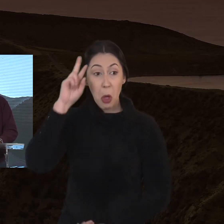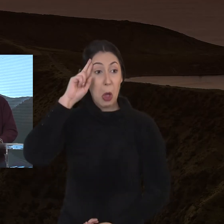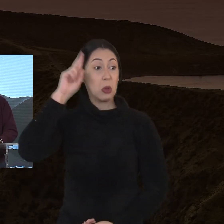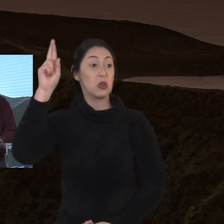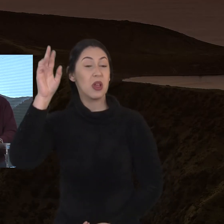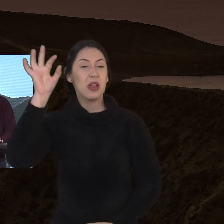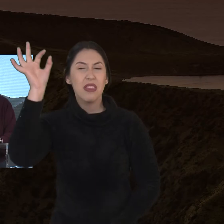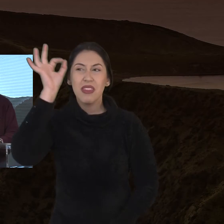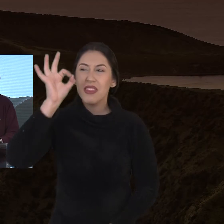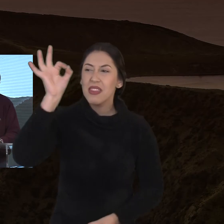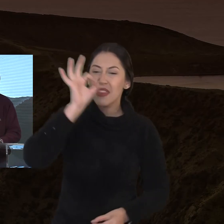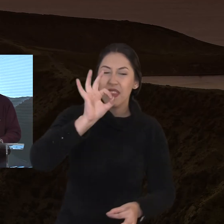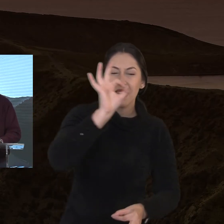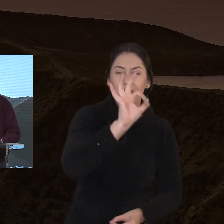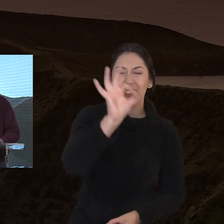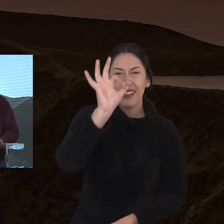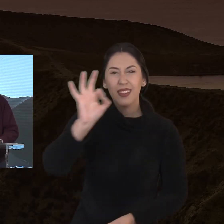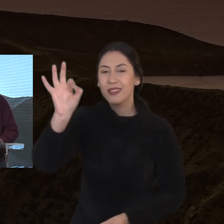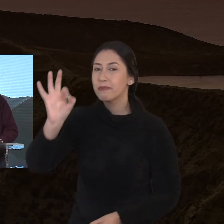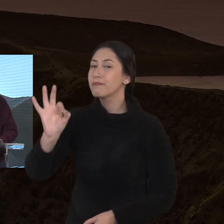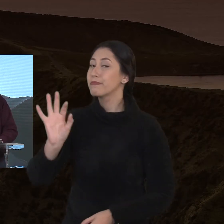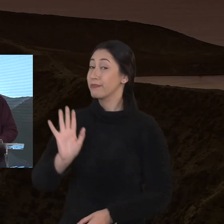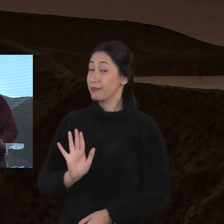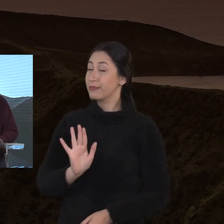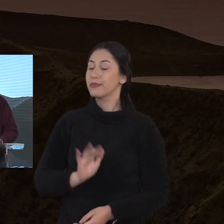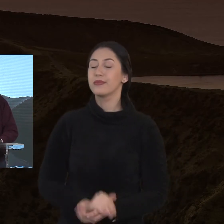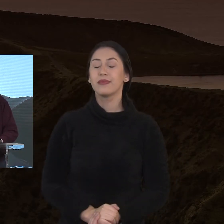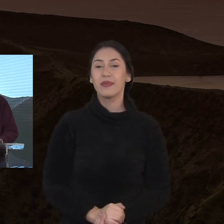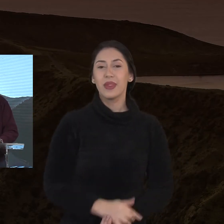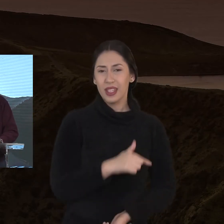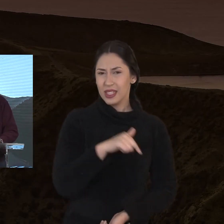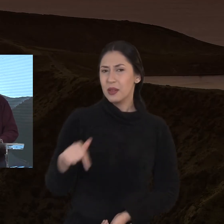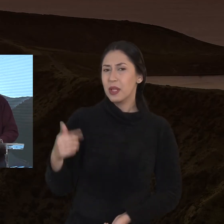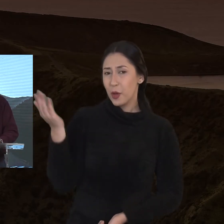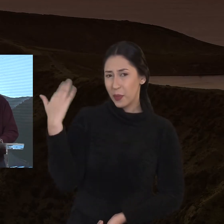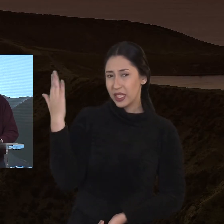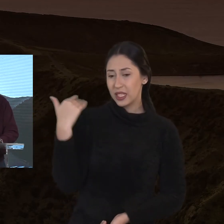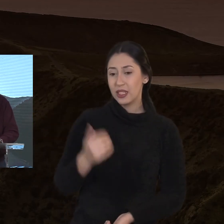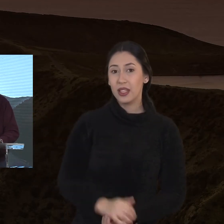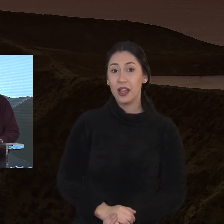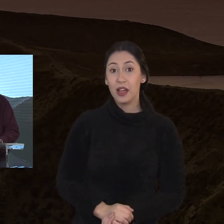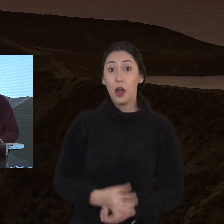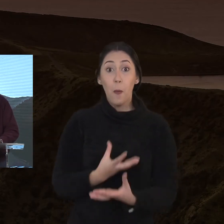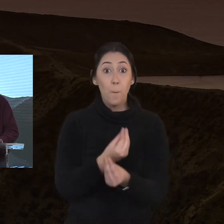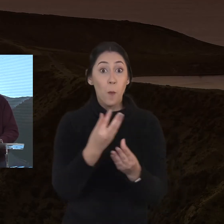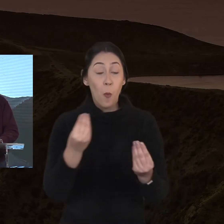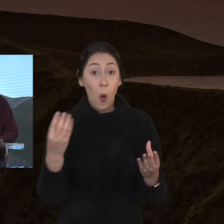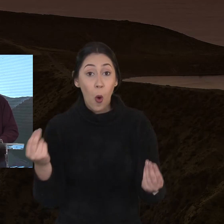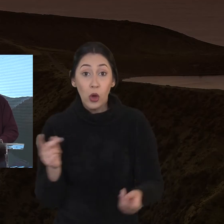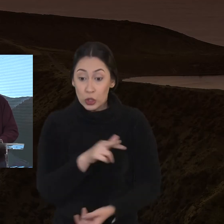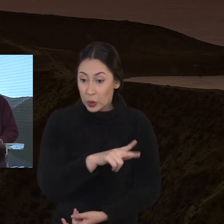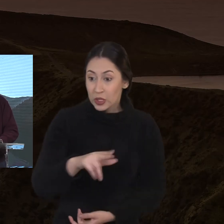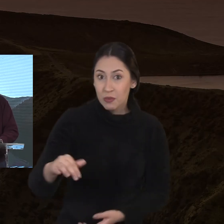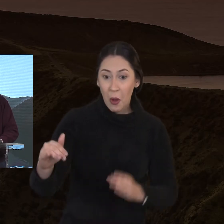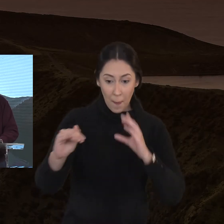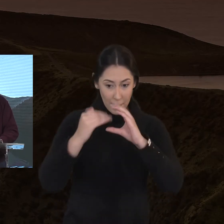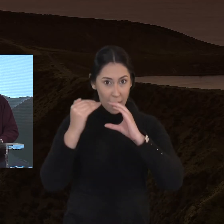e depois da palavra da semana passada vários irmãos me passaram esse versículo